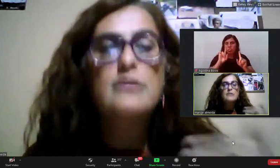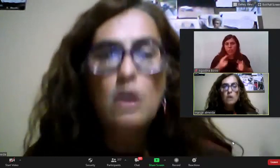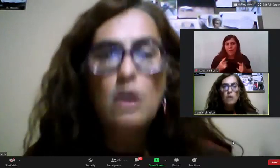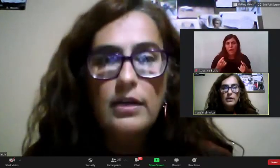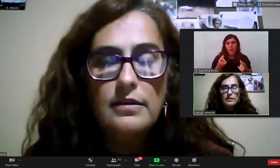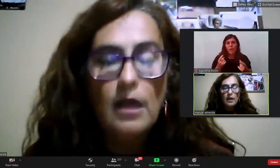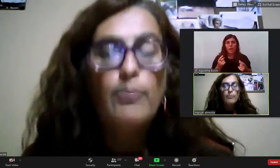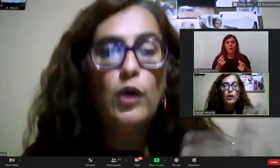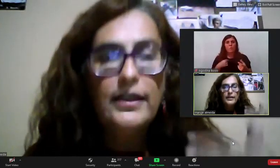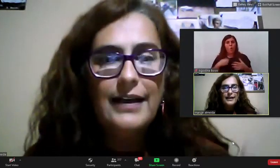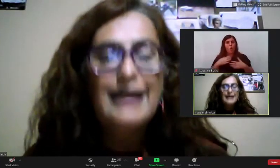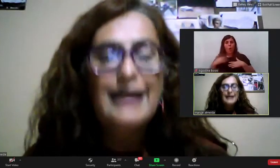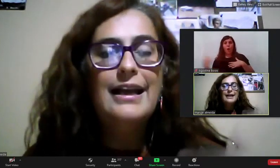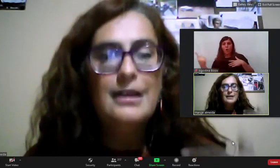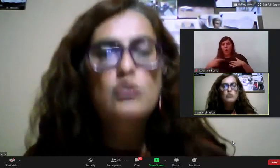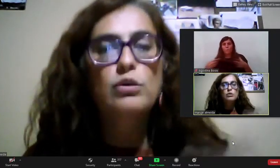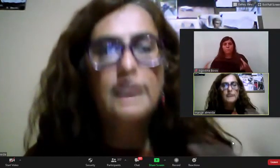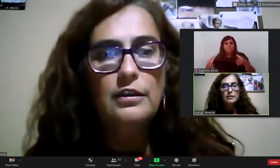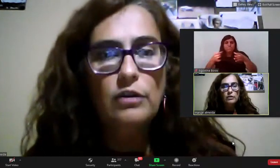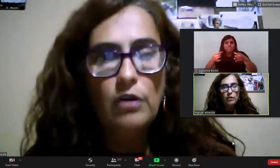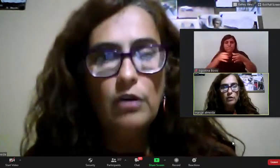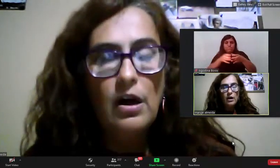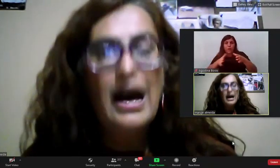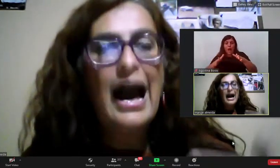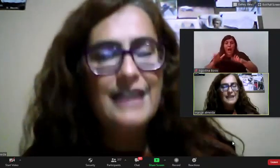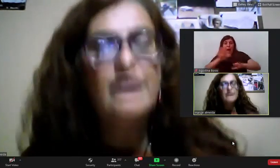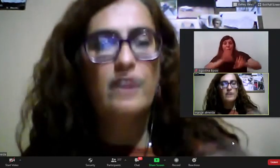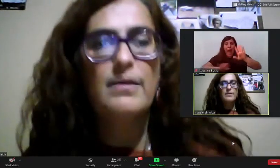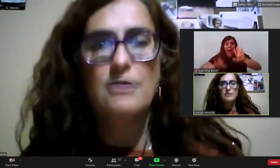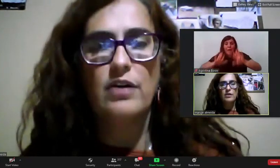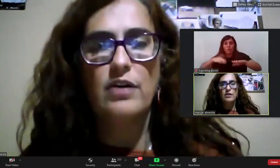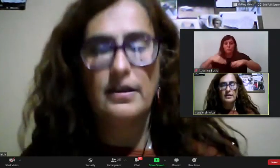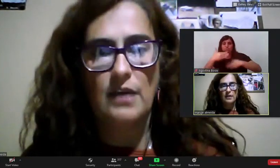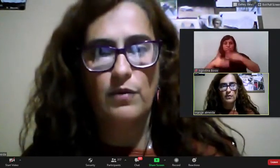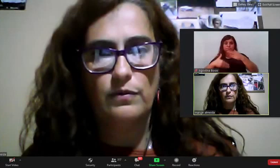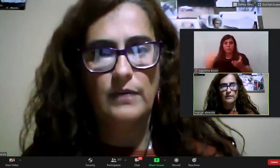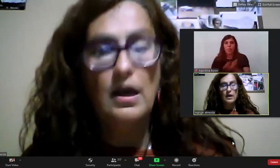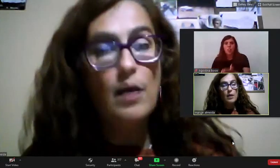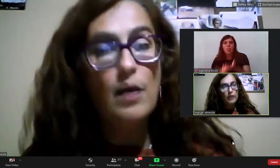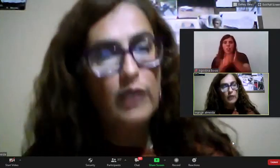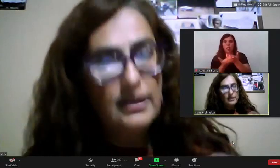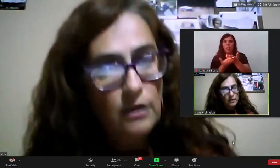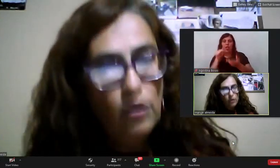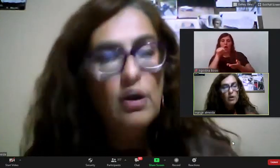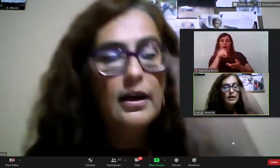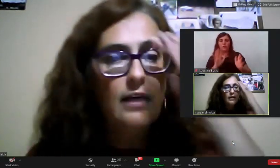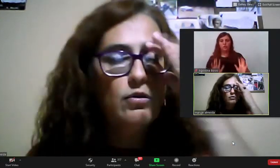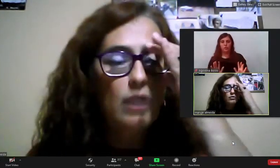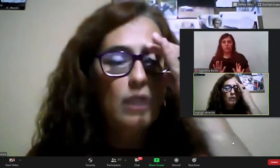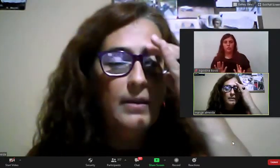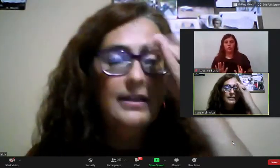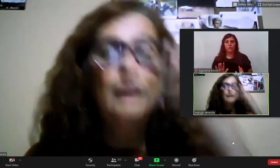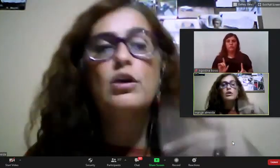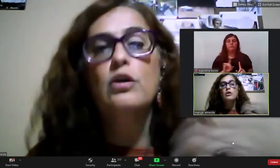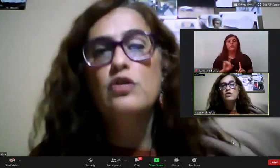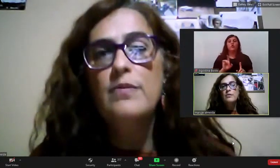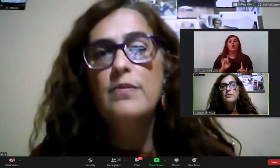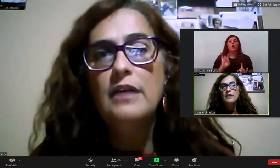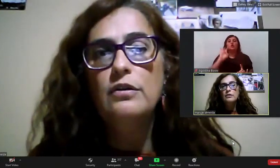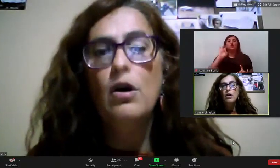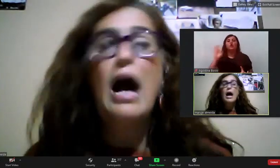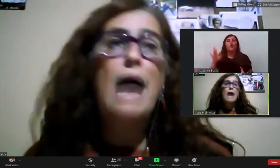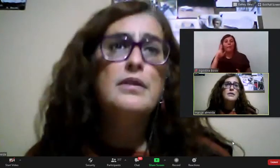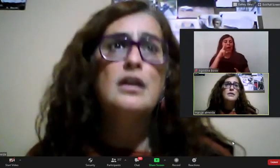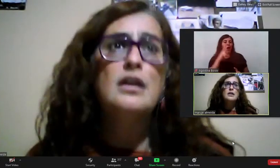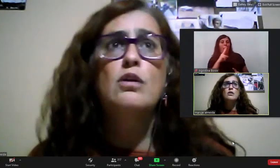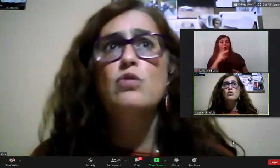con acciones políticas que le den sustento a esa afirmación que hacemos, ¿sí? Porque si no, quedamos solamente en un